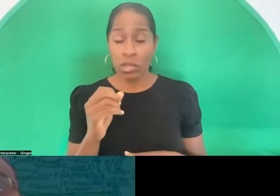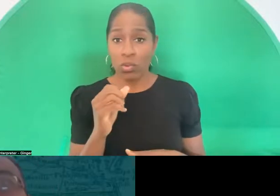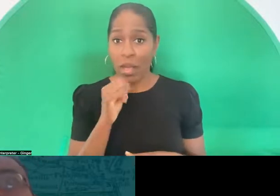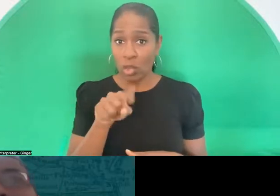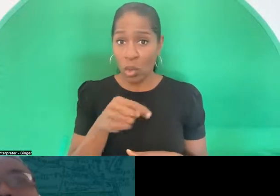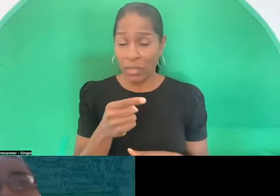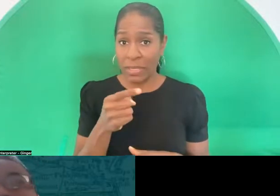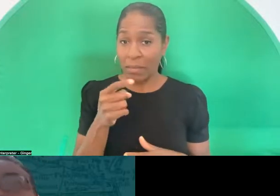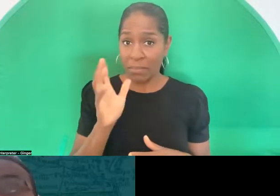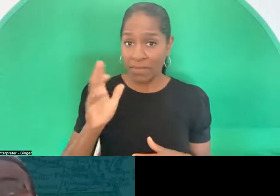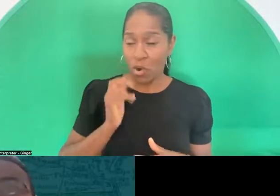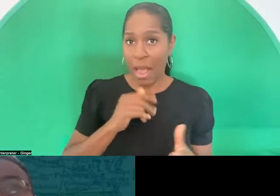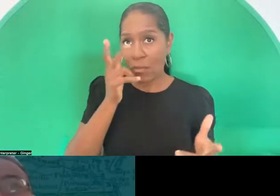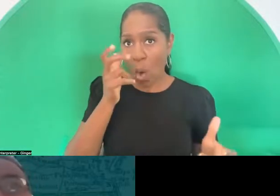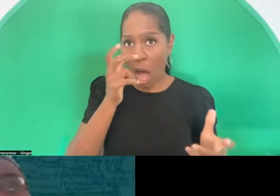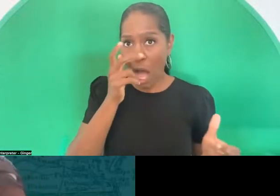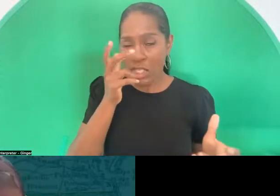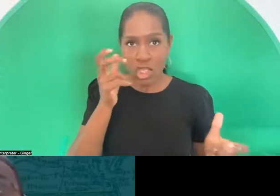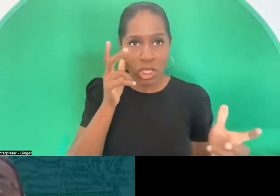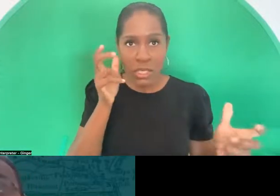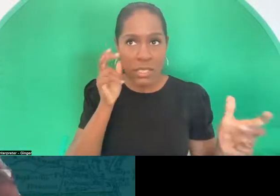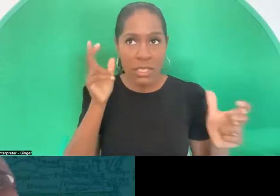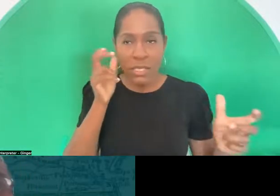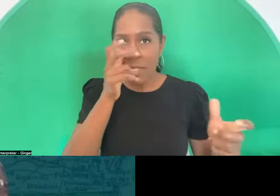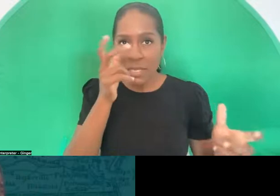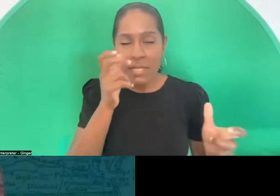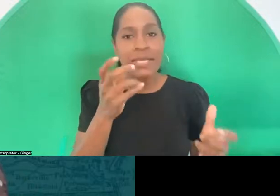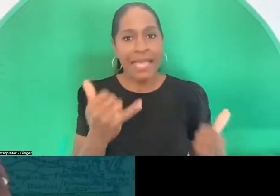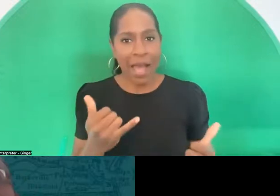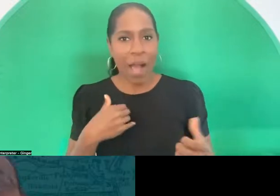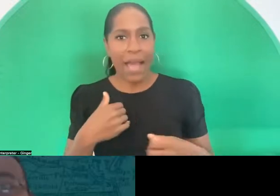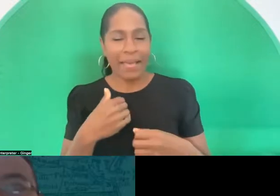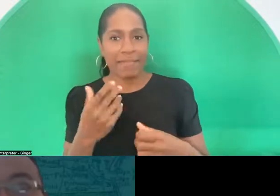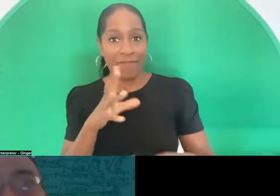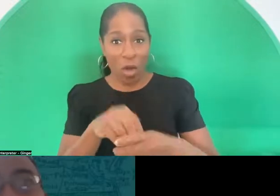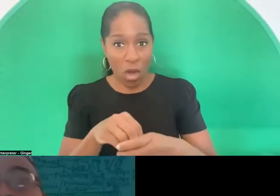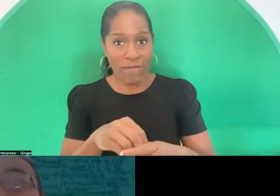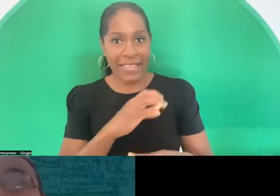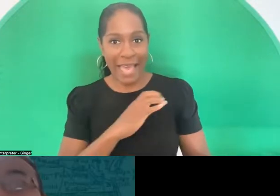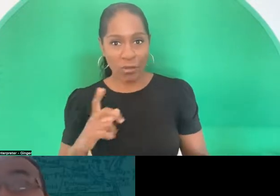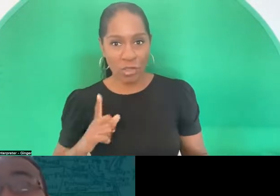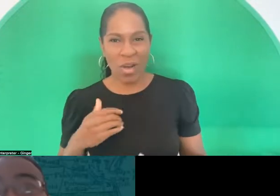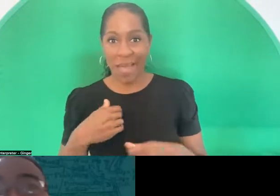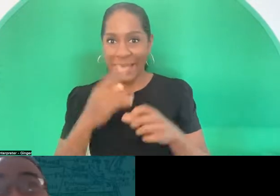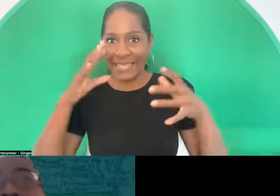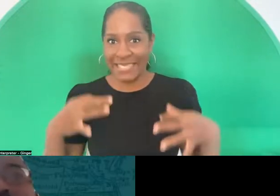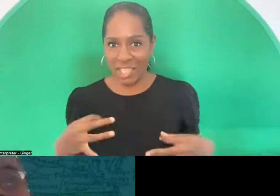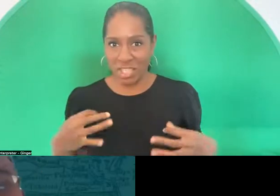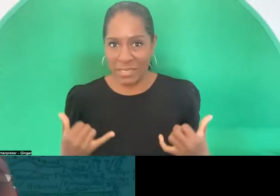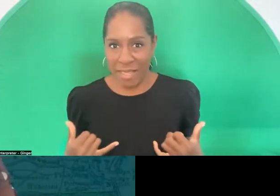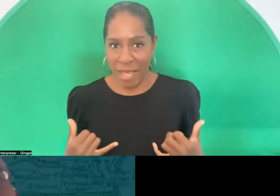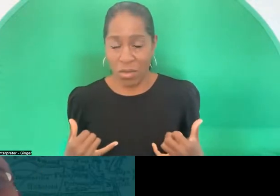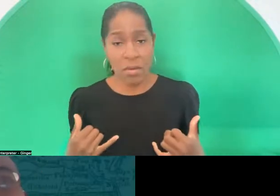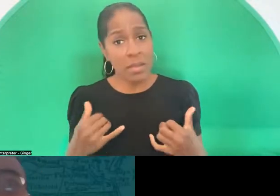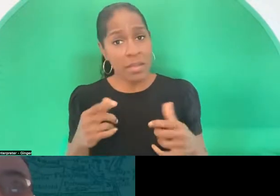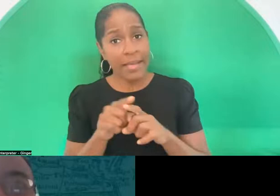que no solamente observaba y ahora si no llegó a tomar las decisiones que afectan las pedidas de las personas Eso es vital y como